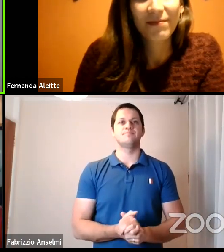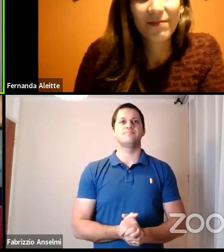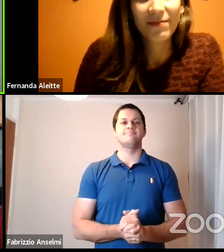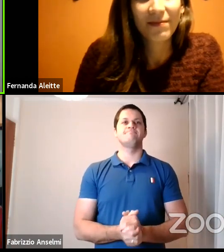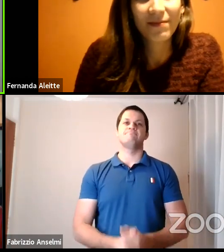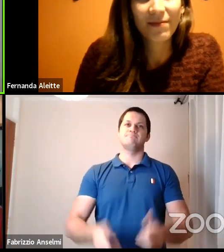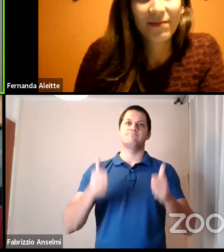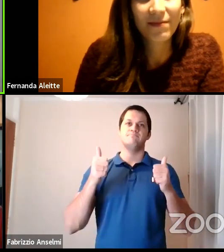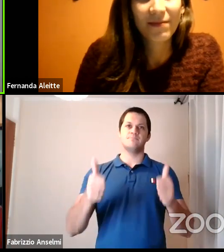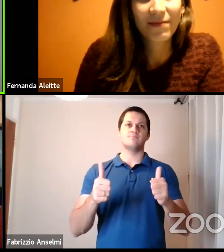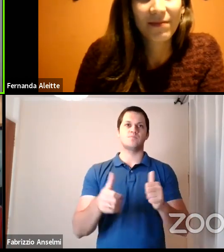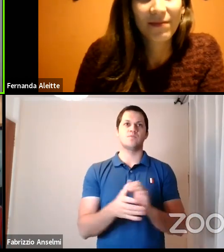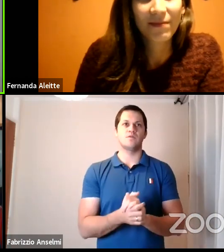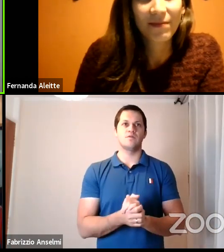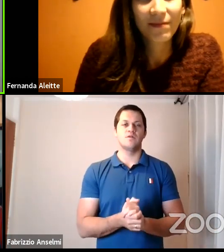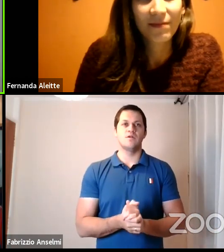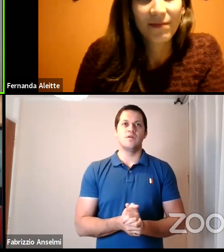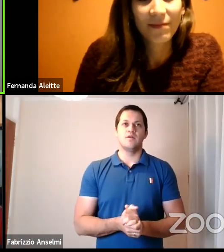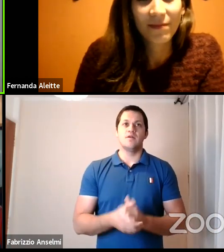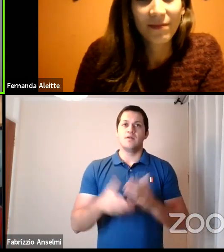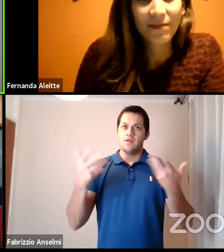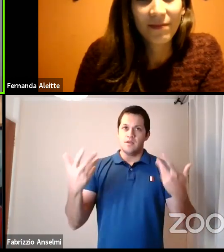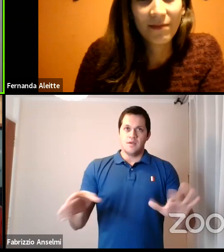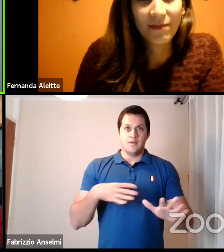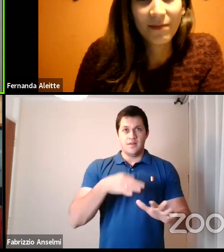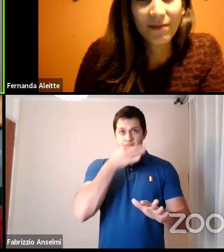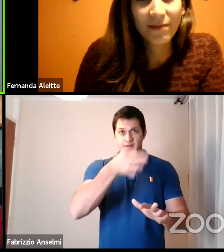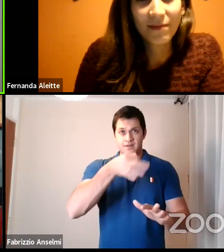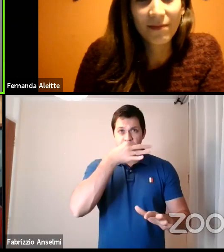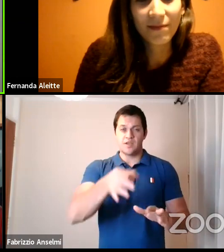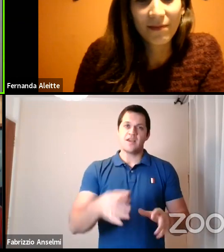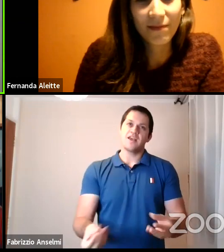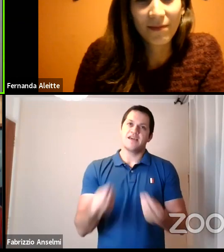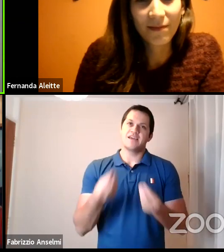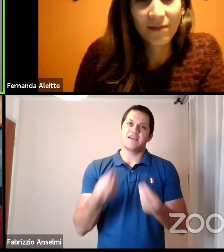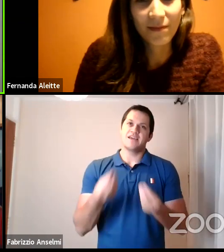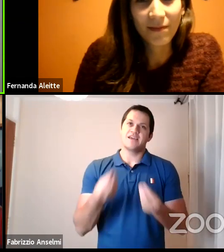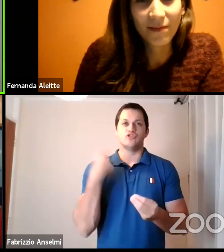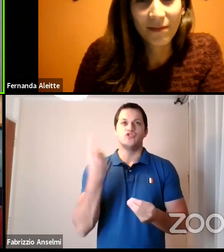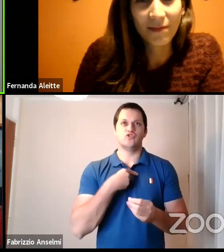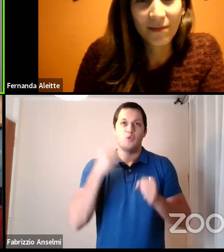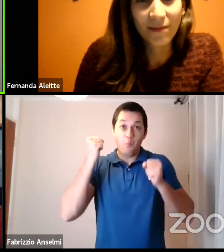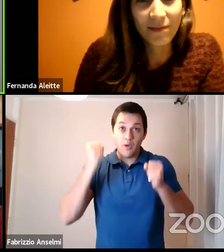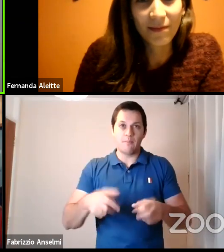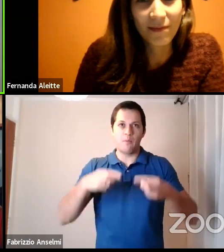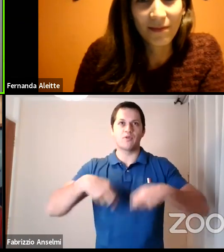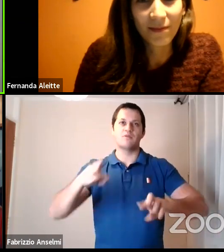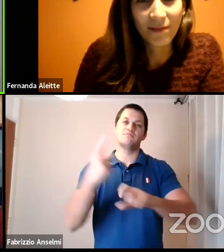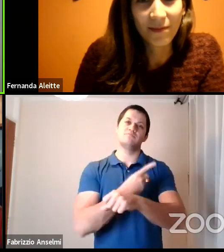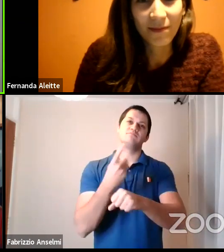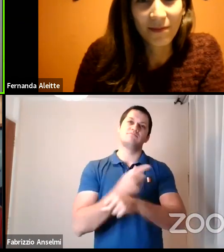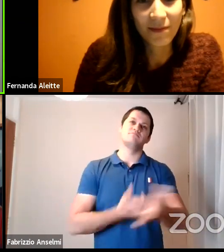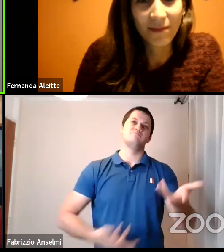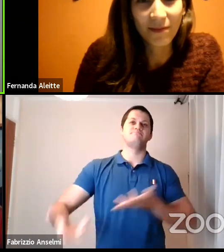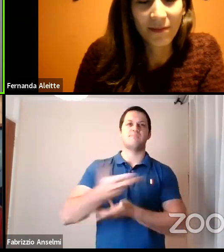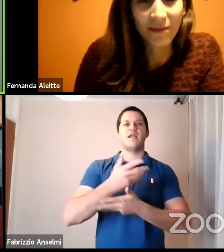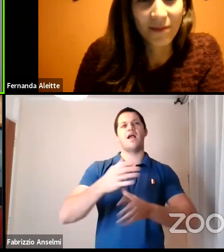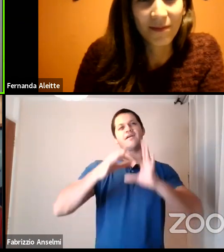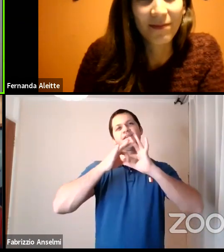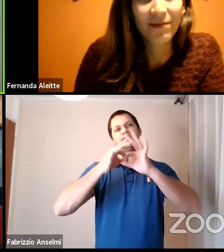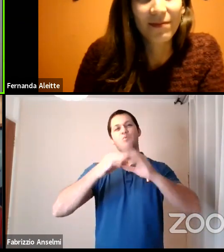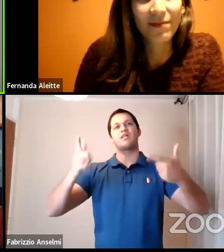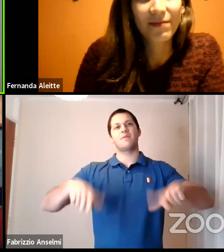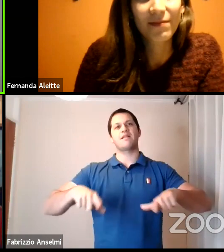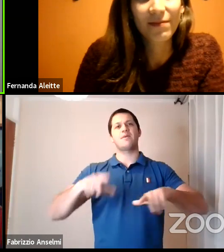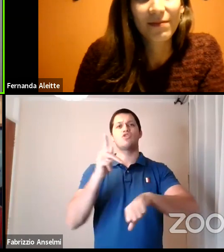Buenísimo. Bueno, y como les decía, qué bueno que vamos a tener estos espacios y que vamos a ir trabajando este tema. Agradecemos evidentemente al Departamento de Kinesiología